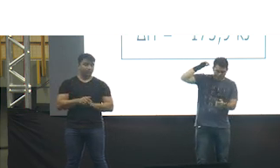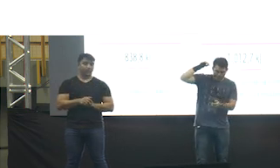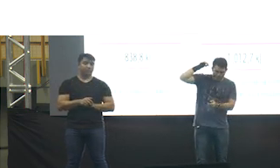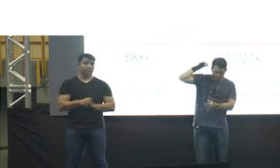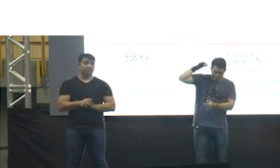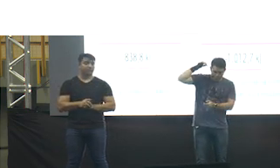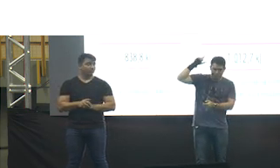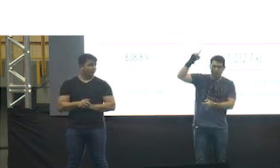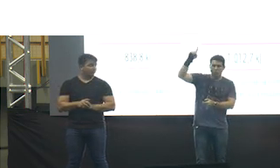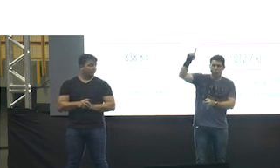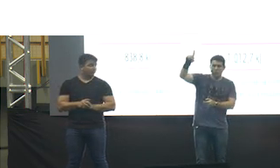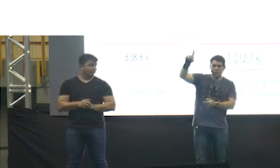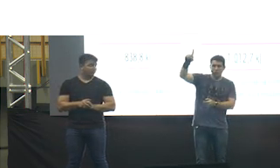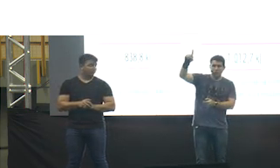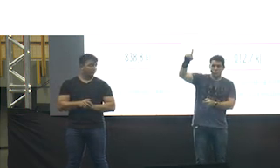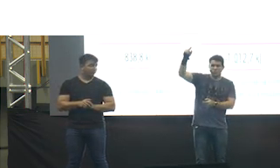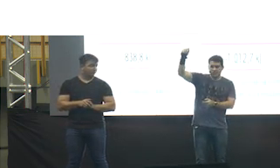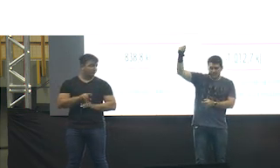produto,